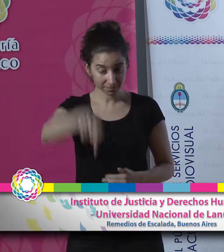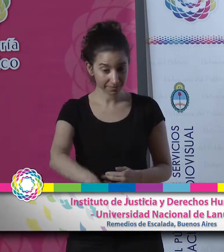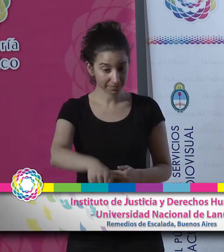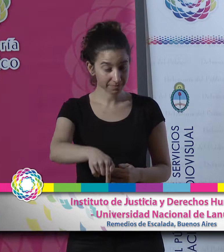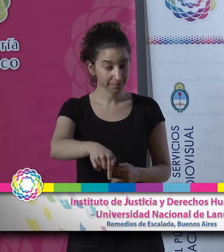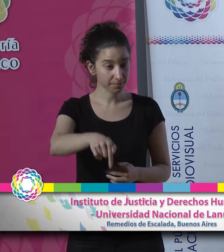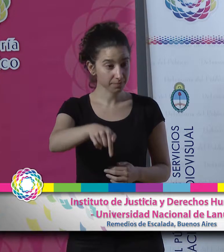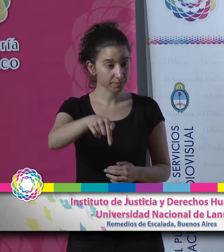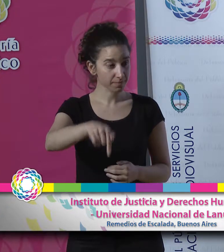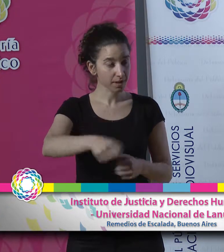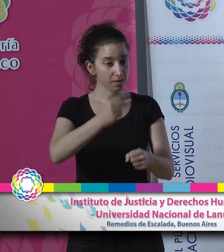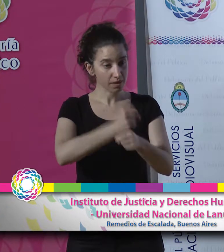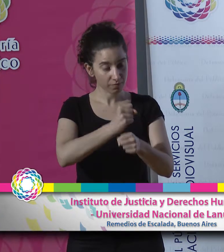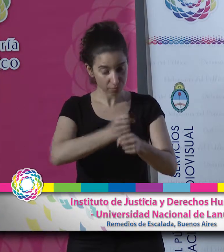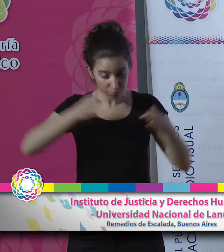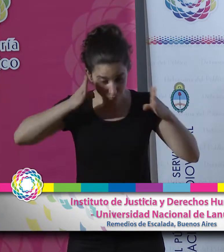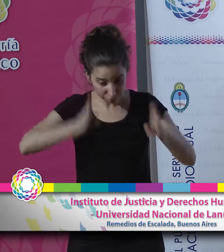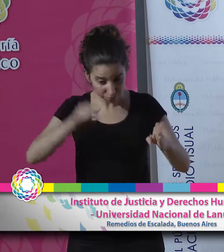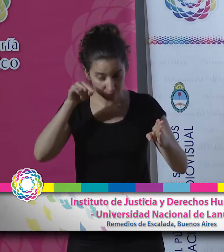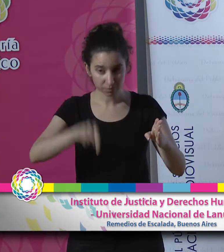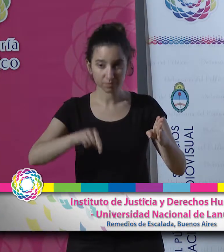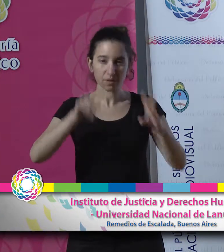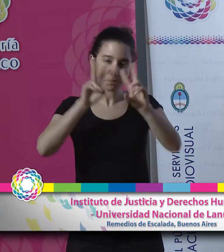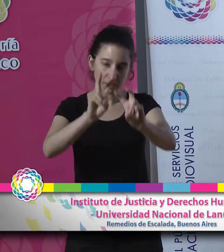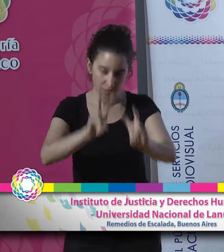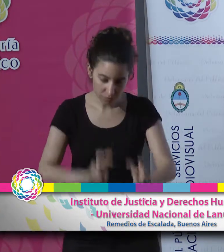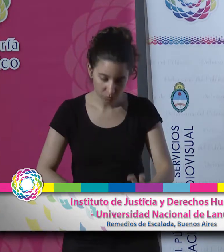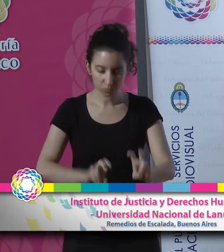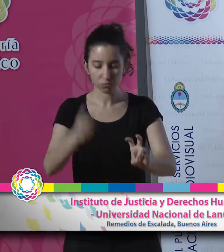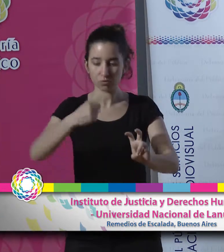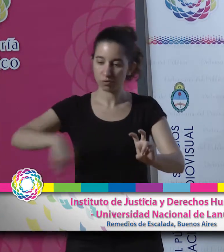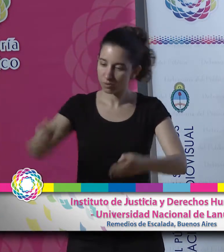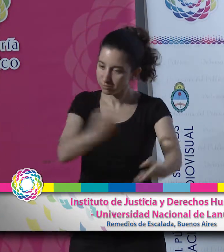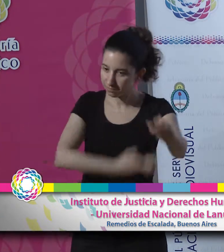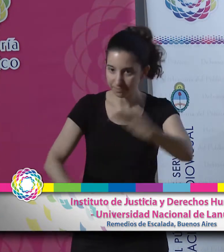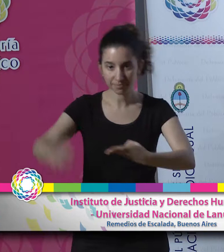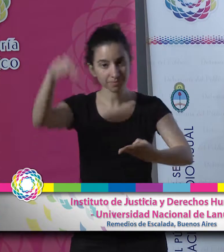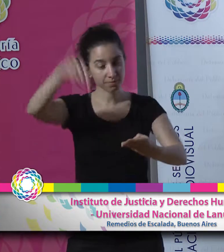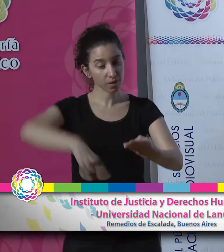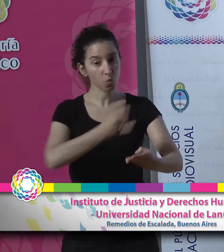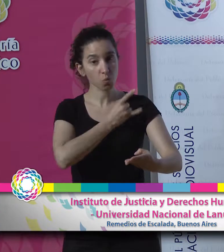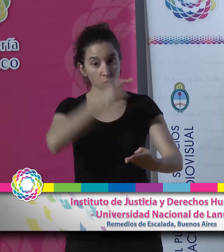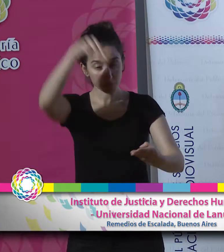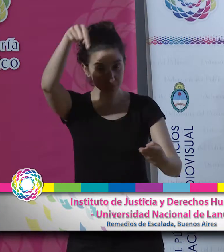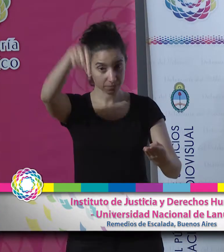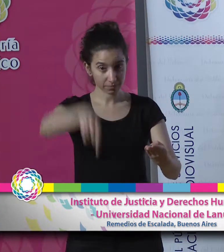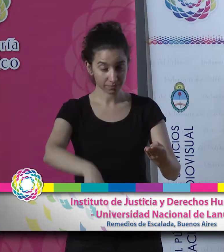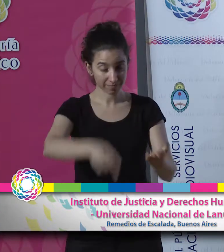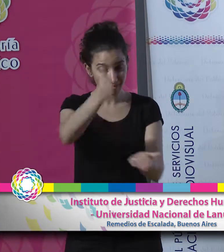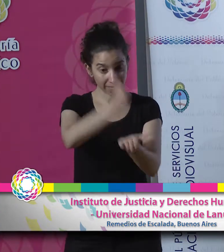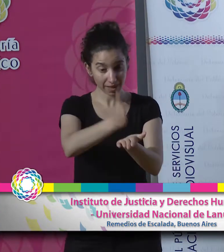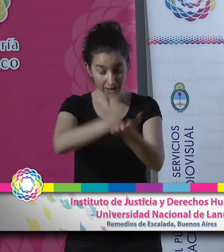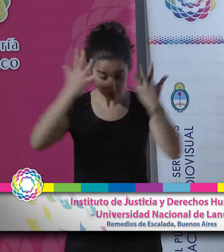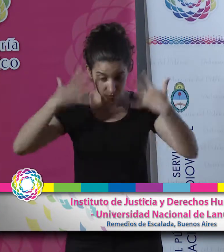básicamente trabaja alrededor de las cuestiones de formación investigación y cooperación que la universidad hace en materia de derechos